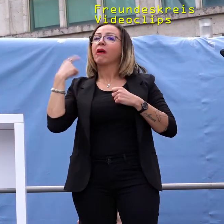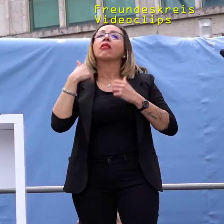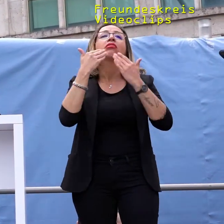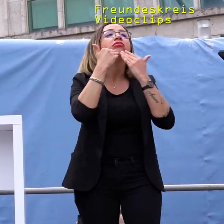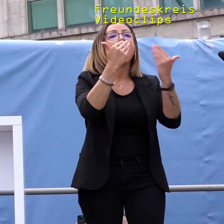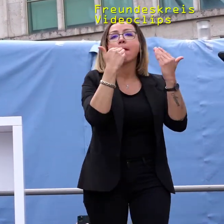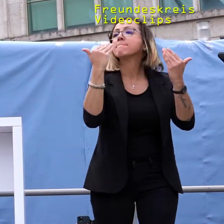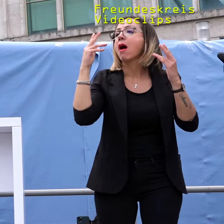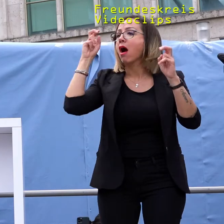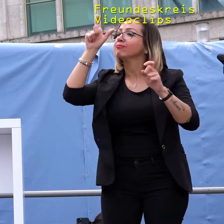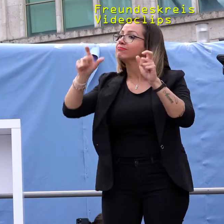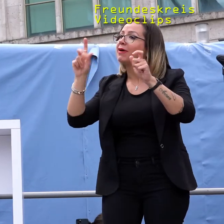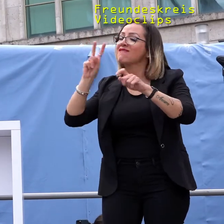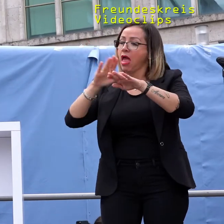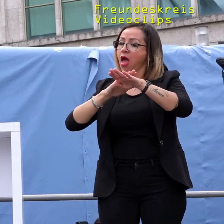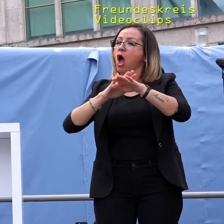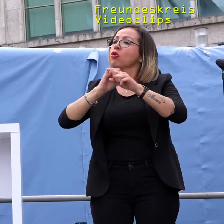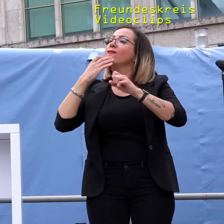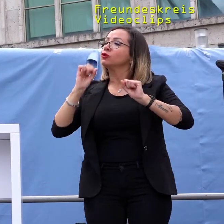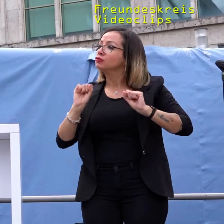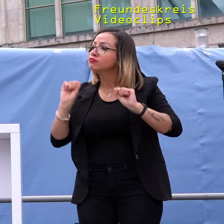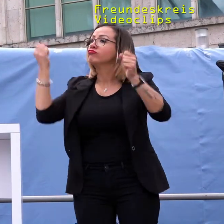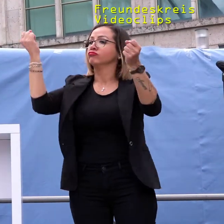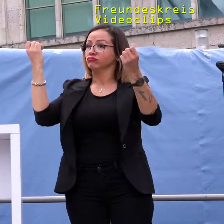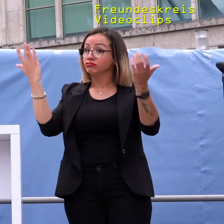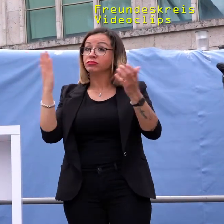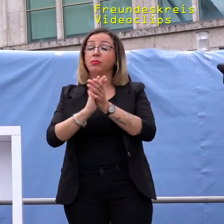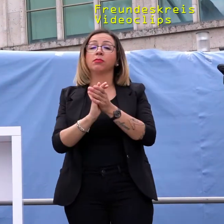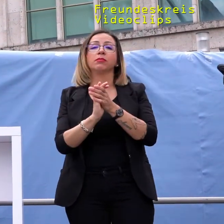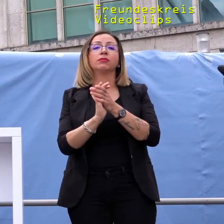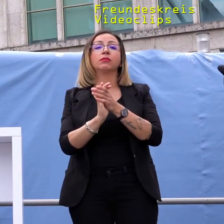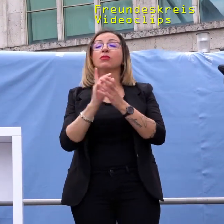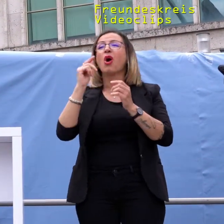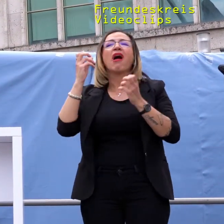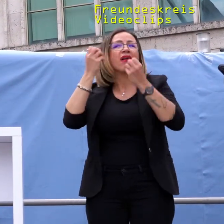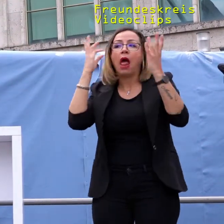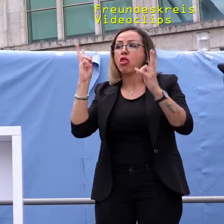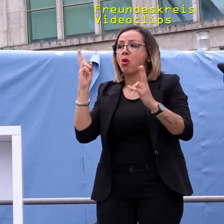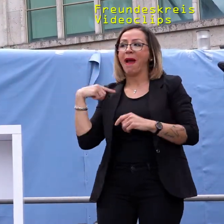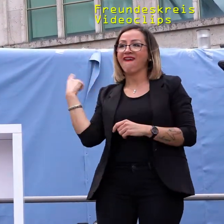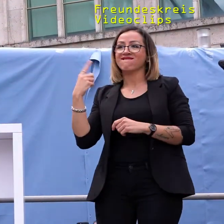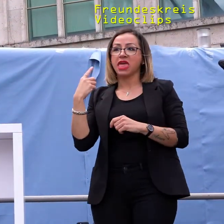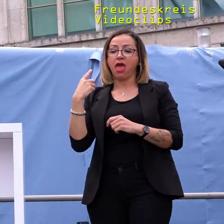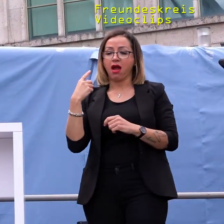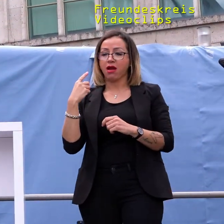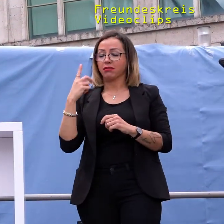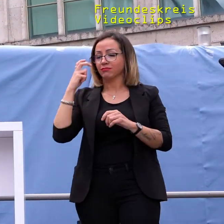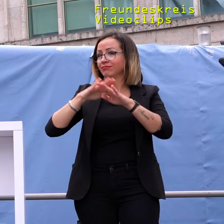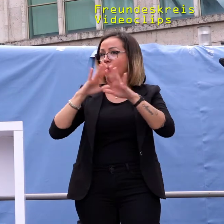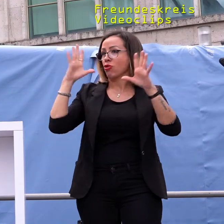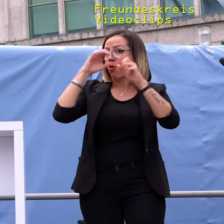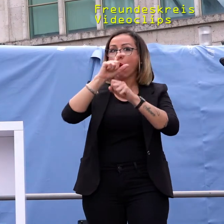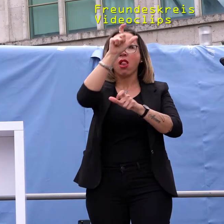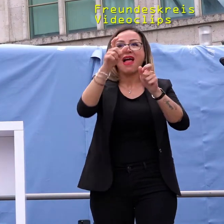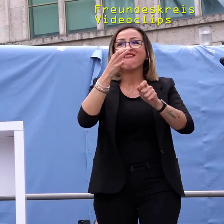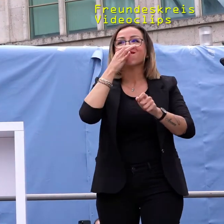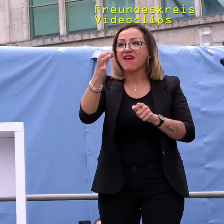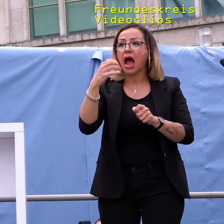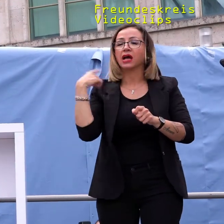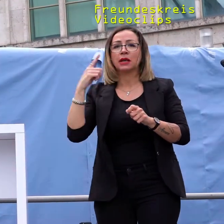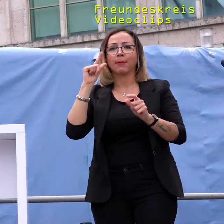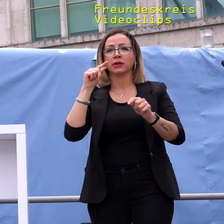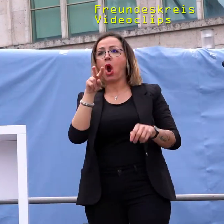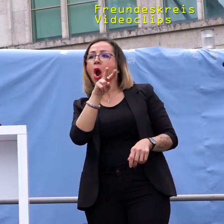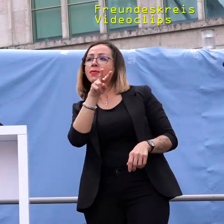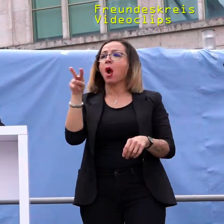ihr das Resultat eurer Geschichte seid, sind unsere Vorsicht und Skepsis euch gegenüber das Resultat unzähliger gebrochener Versprechen